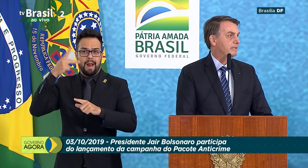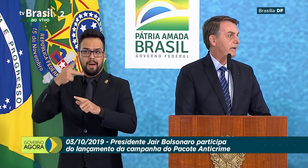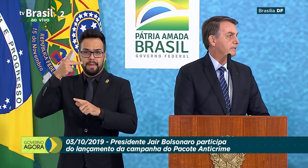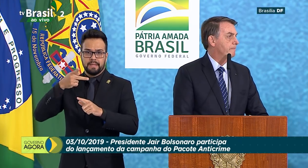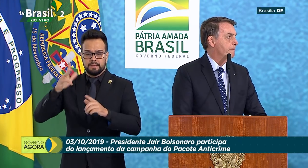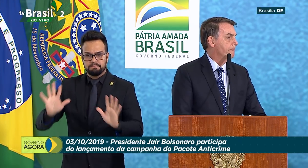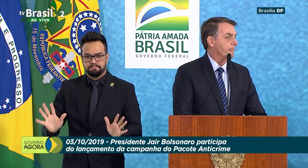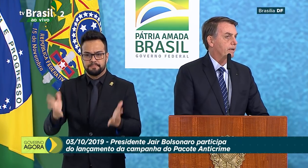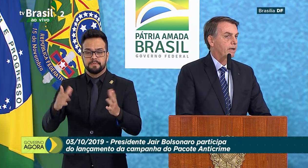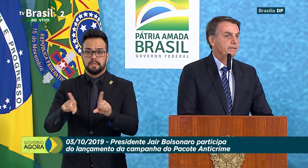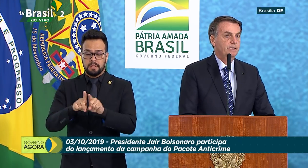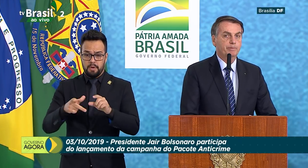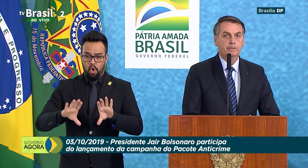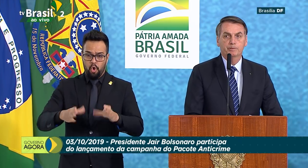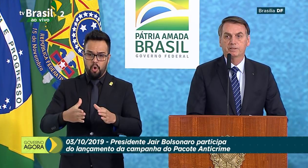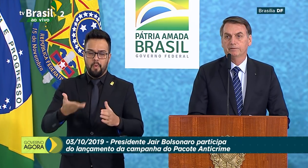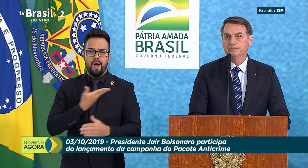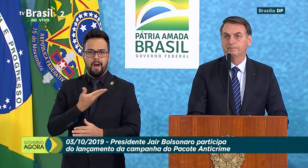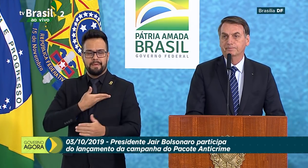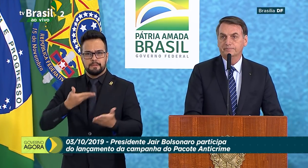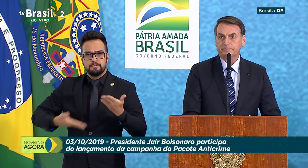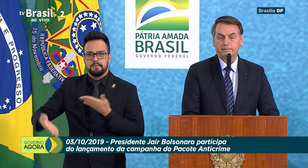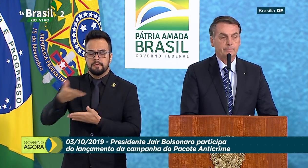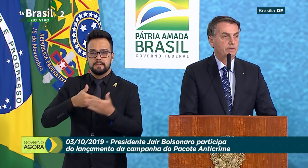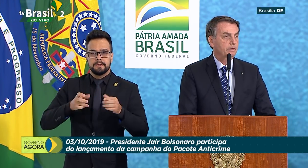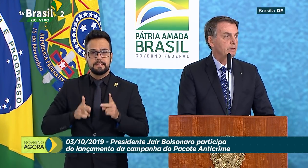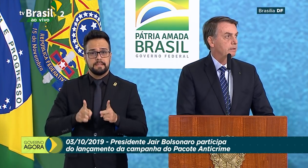ciclo de amizade a, sempre que possível,